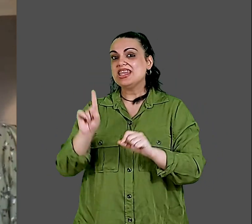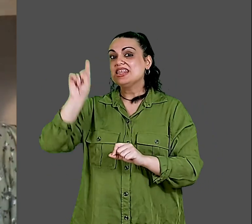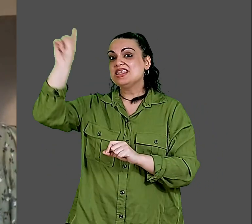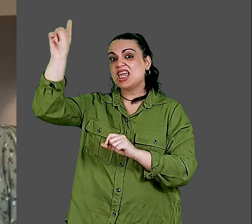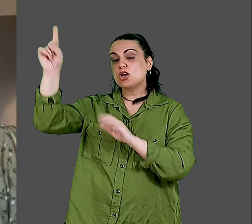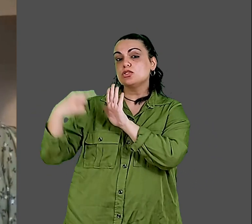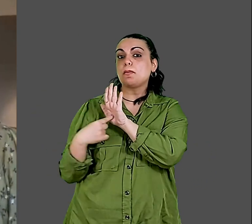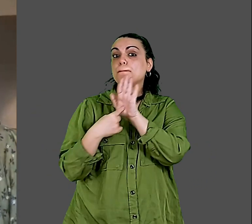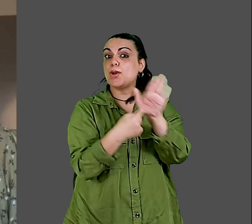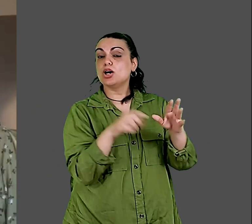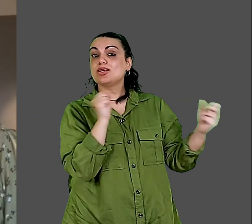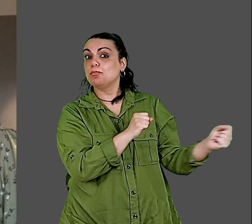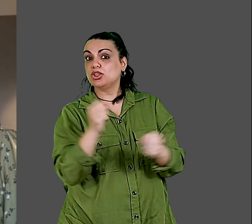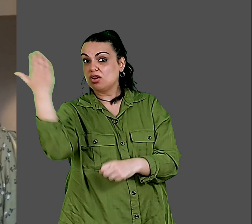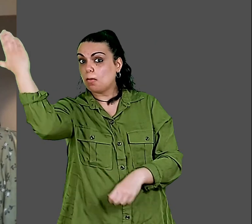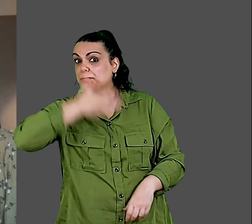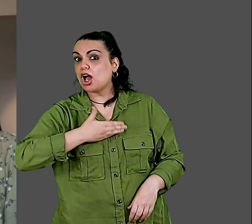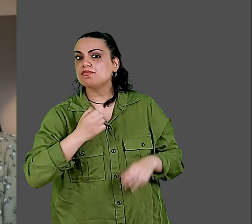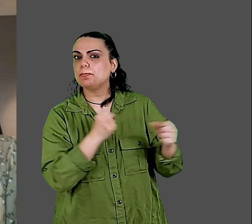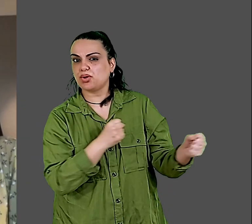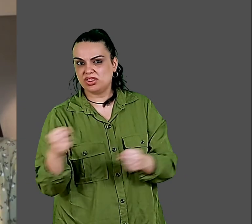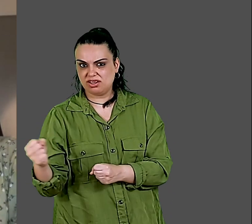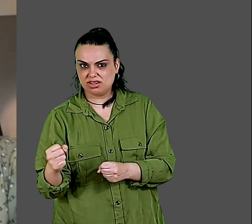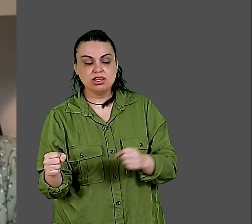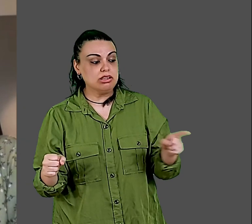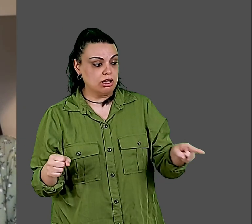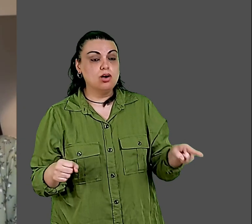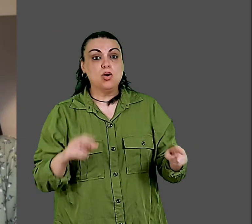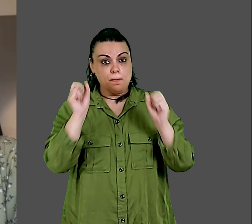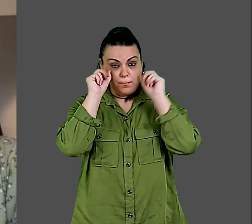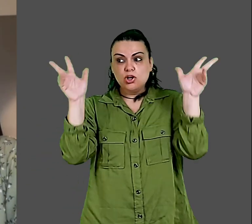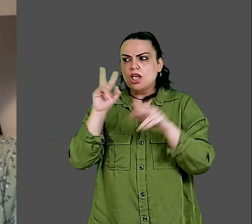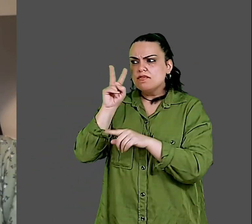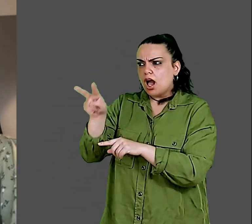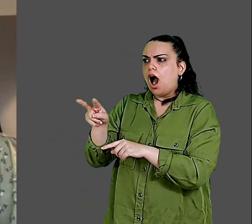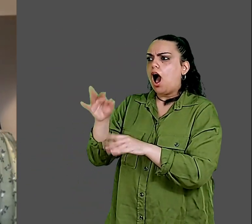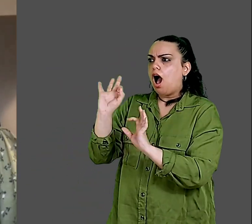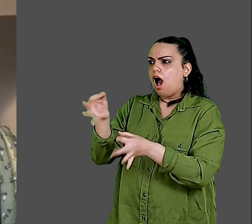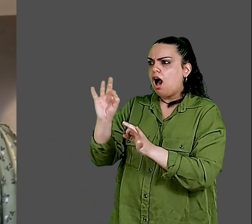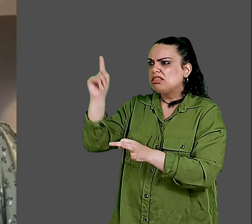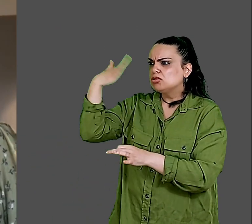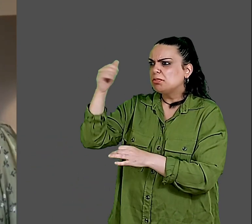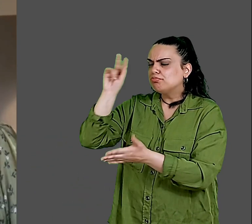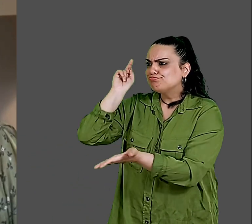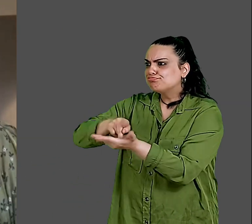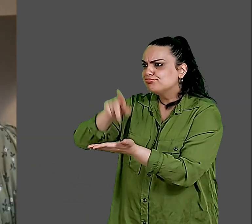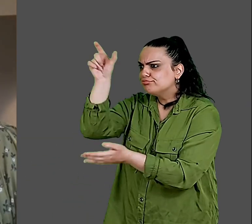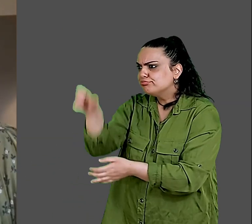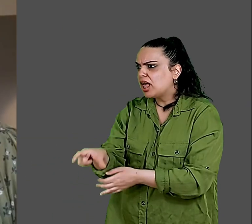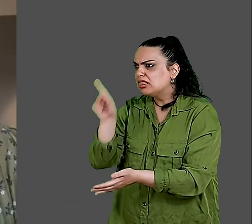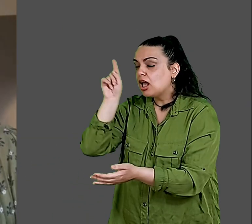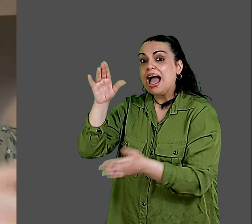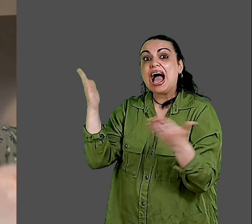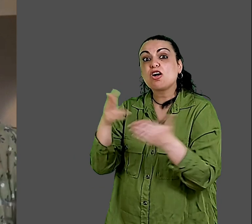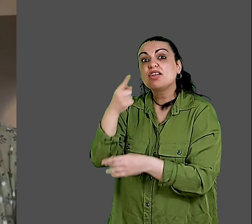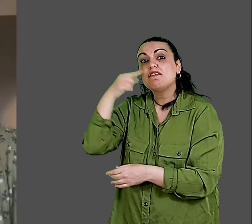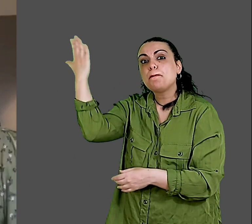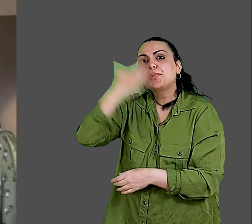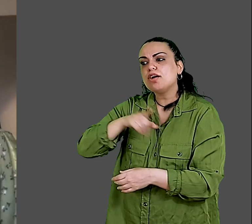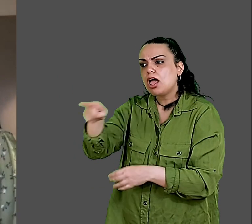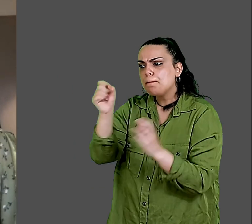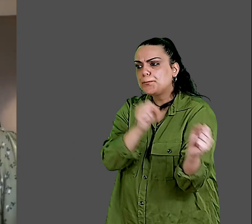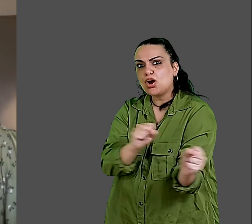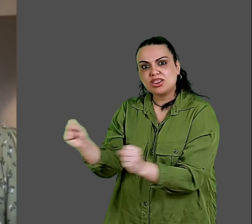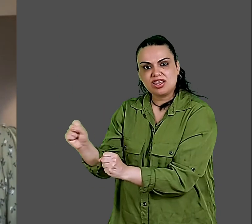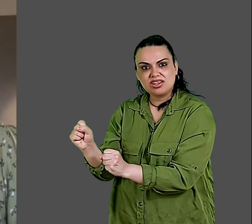mostrar o poder dele para Moisés. Depois que ele reconhece a autoridade de quem chama, agora ele vai reconhecer o poder de quem está chamando